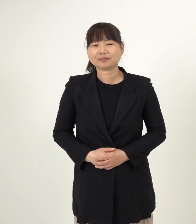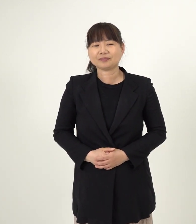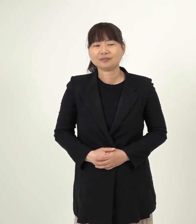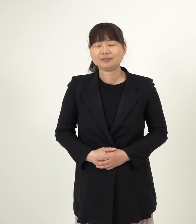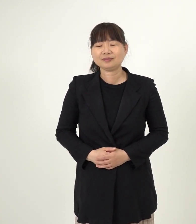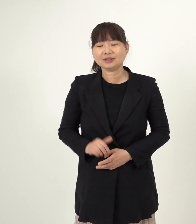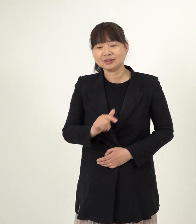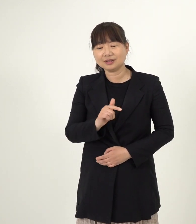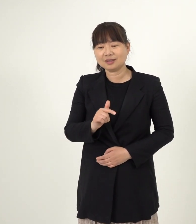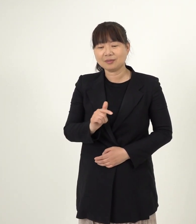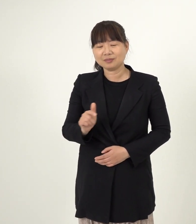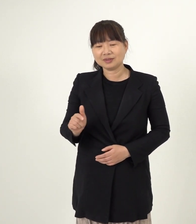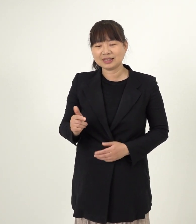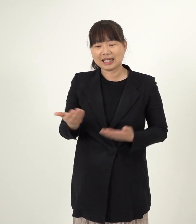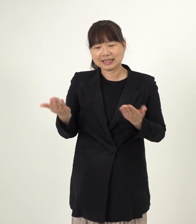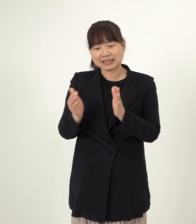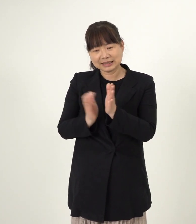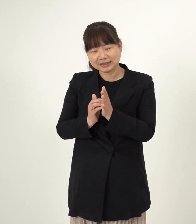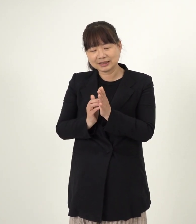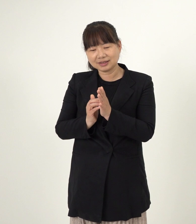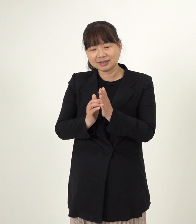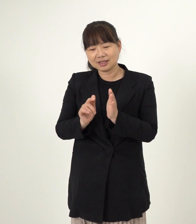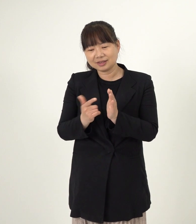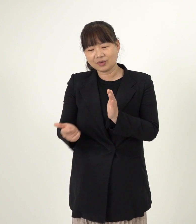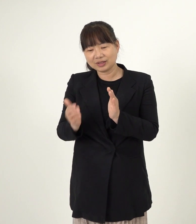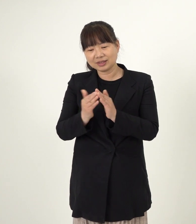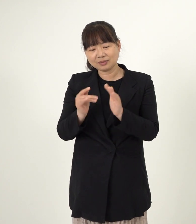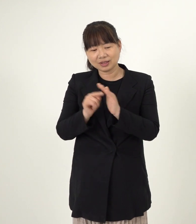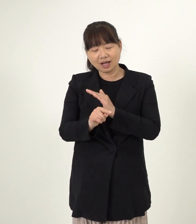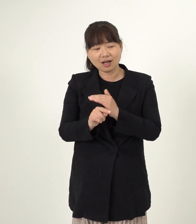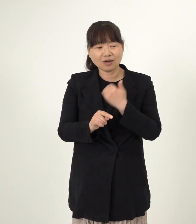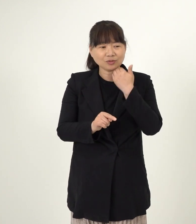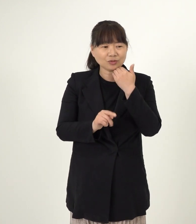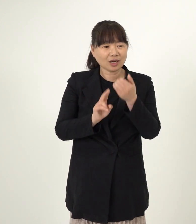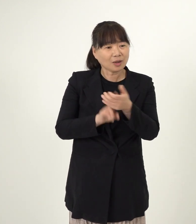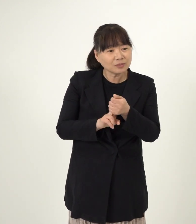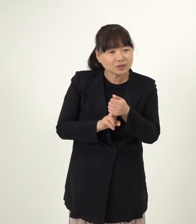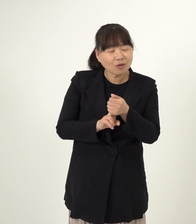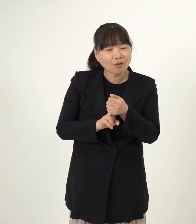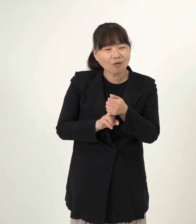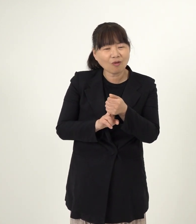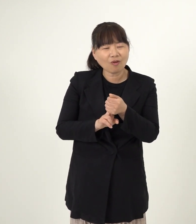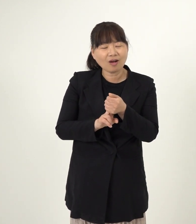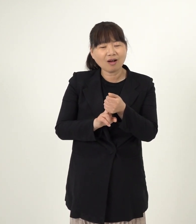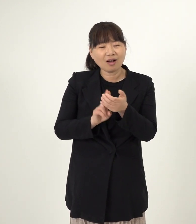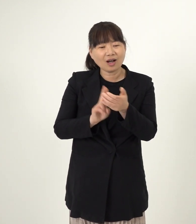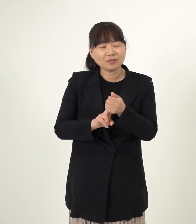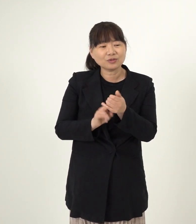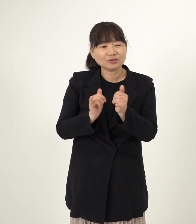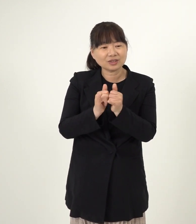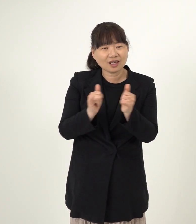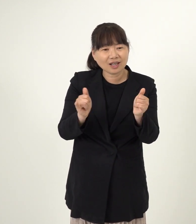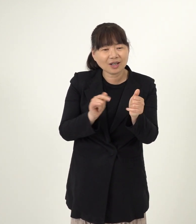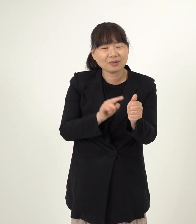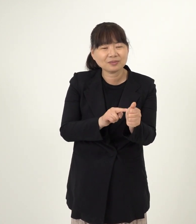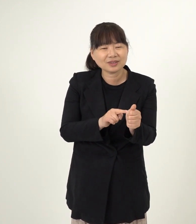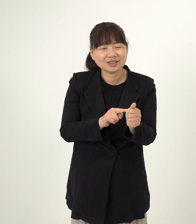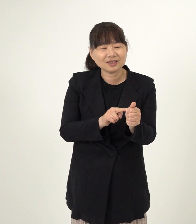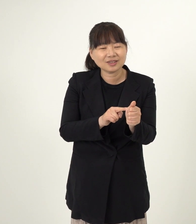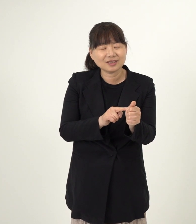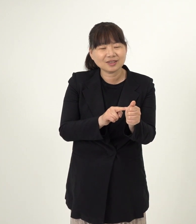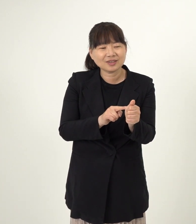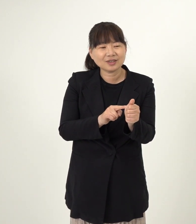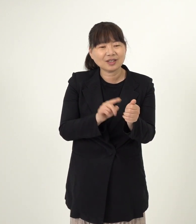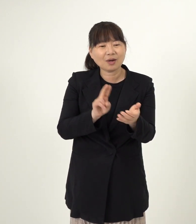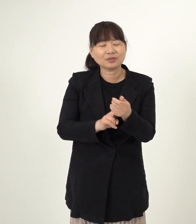저녁에 집에 들어가니까 그걸 누가 감춰놨는지 그 감춰놓은 장본인이 감춘